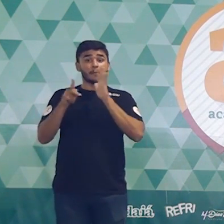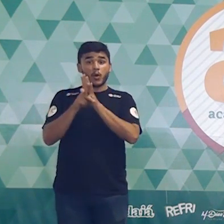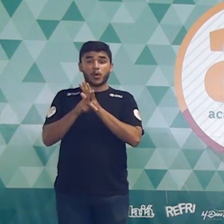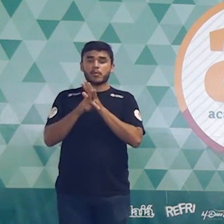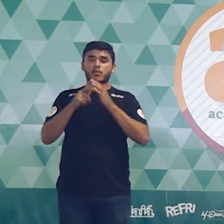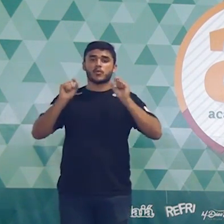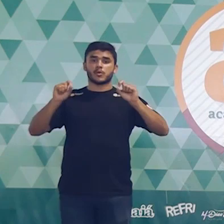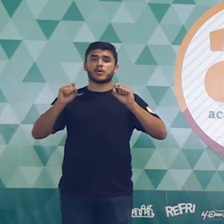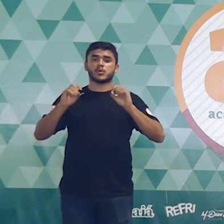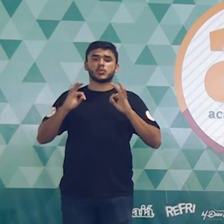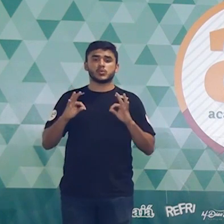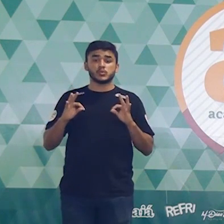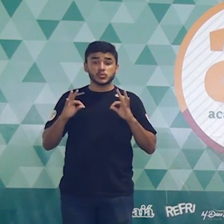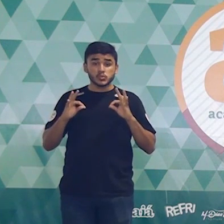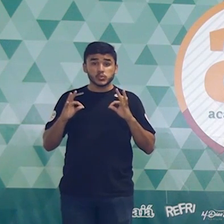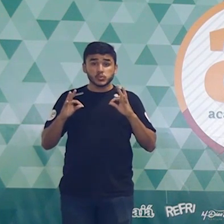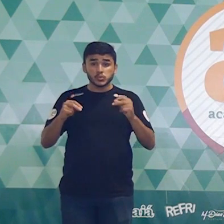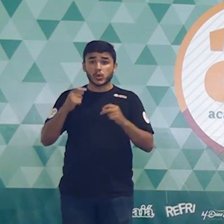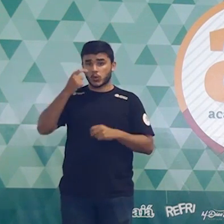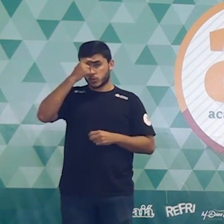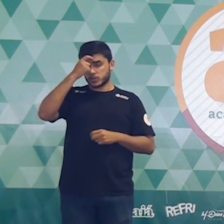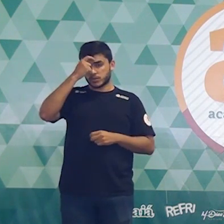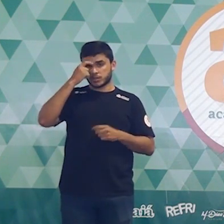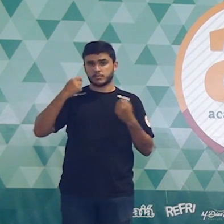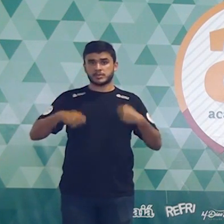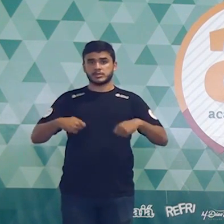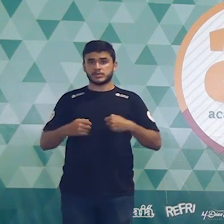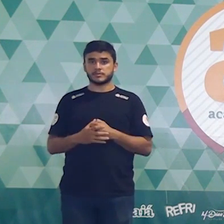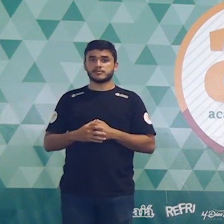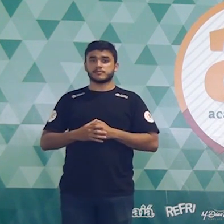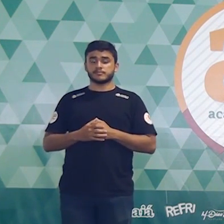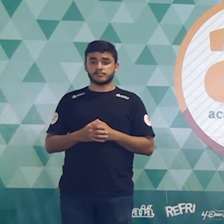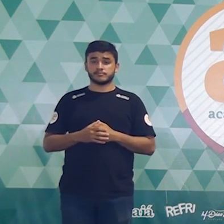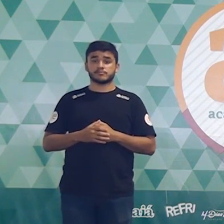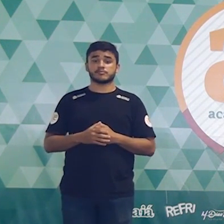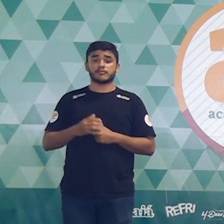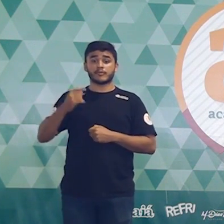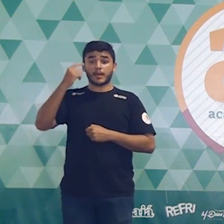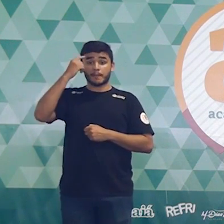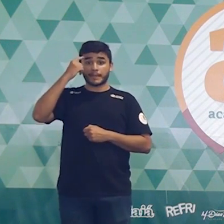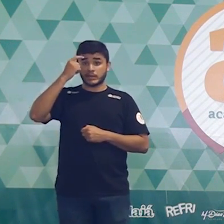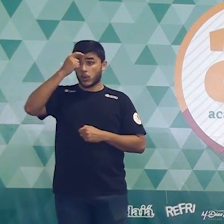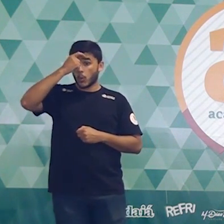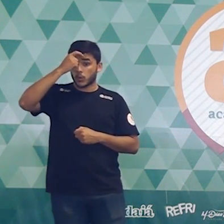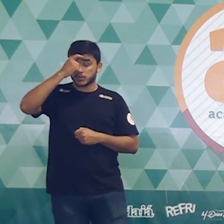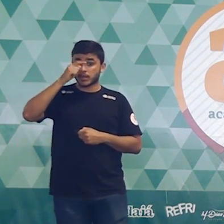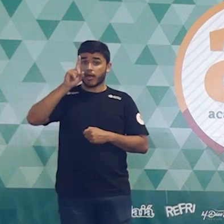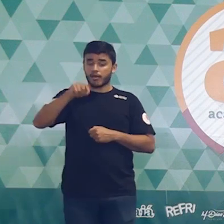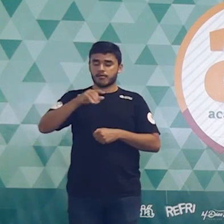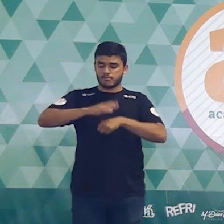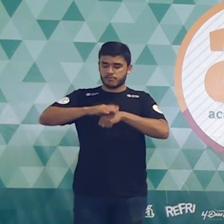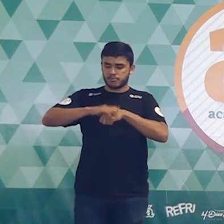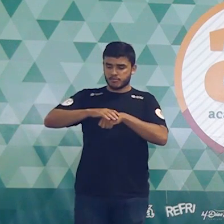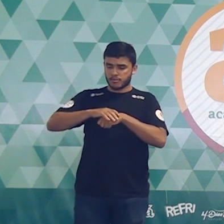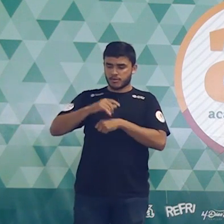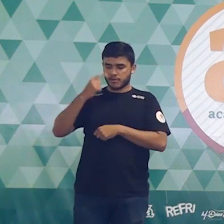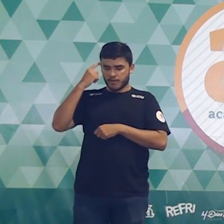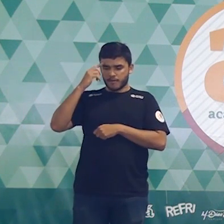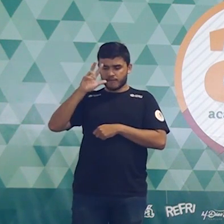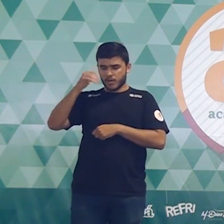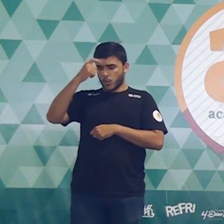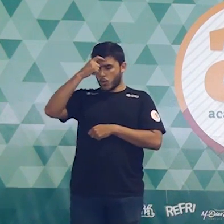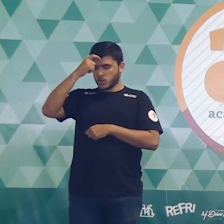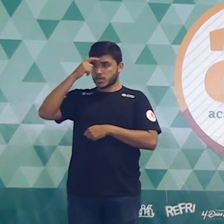por intermédio de campanhas de conscientização. Você só não vai dizer que a consciência é uma ação. Deu ou não deu,